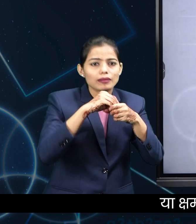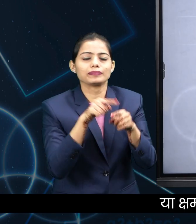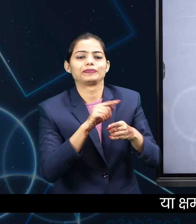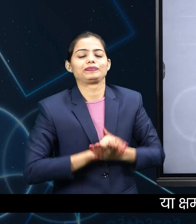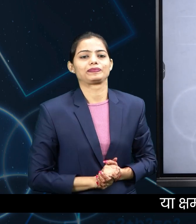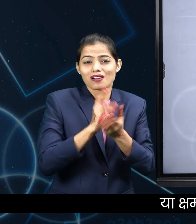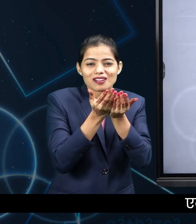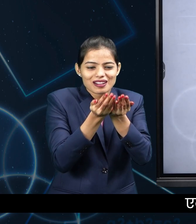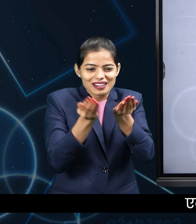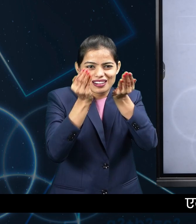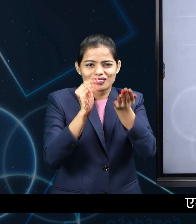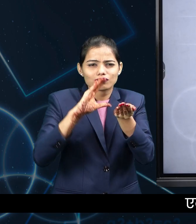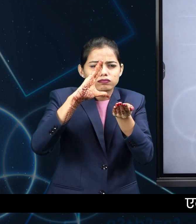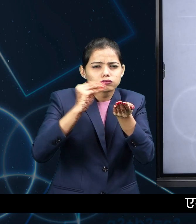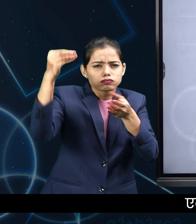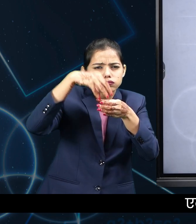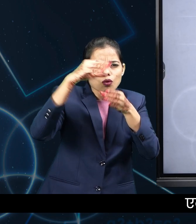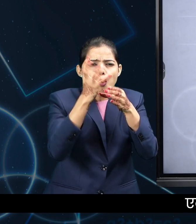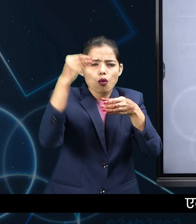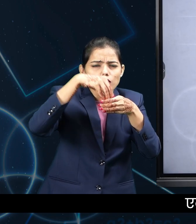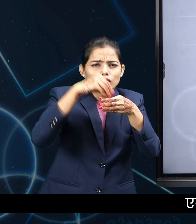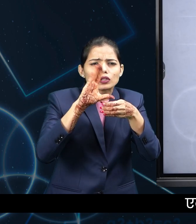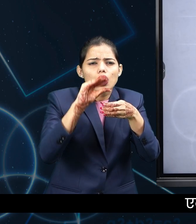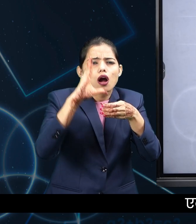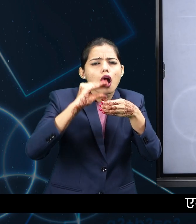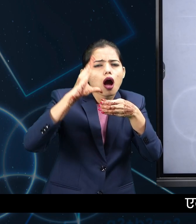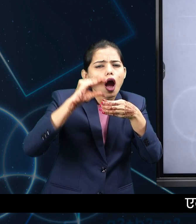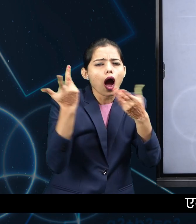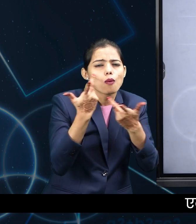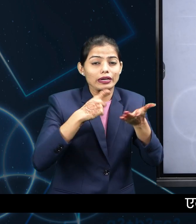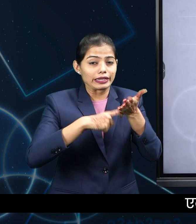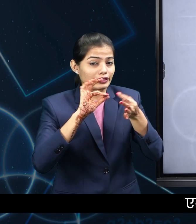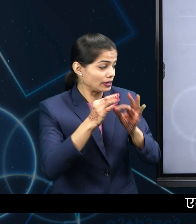एक गोले का आयतन इज इक्वल्स टू 4/3 r³